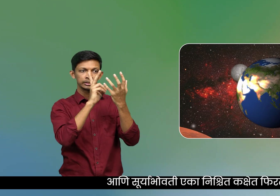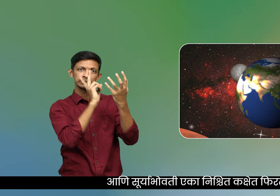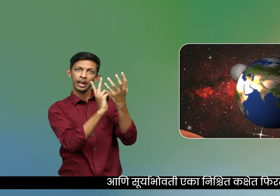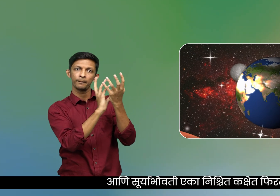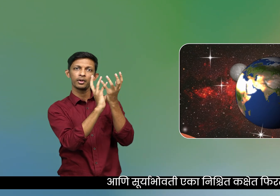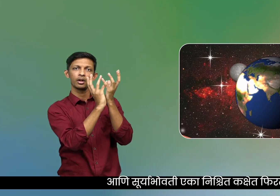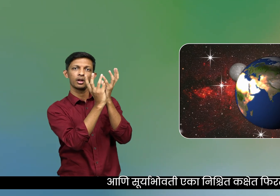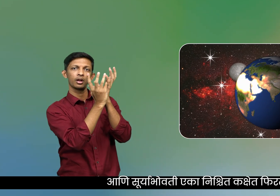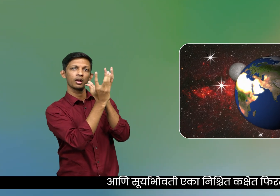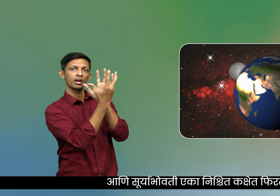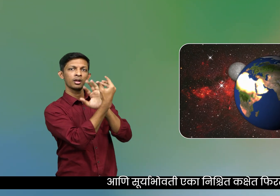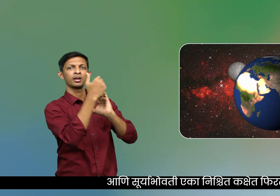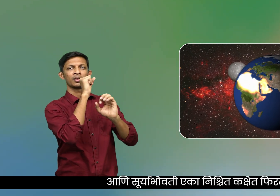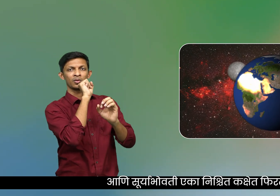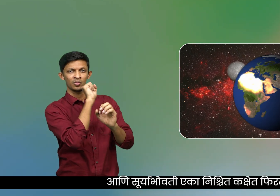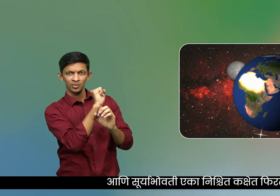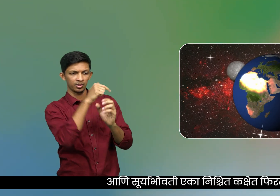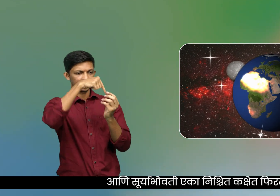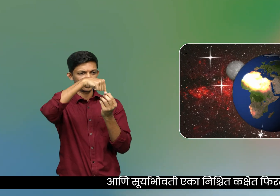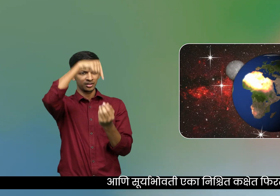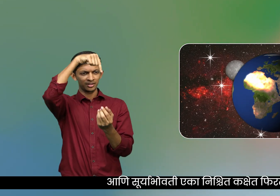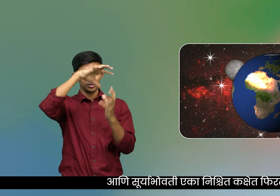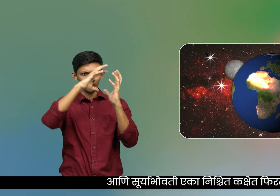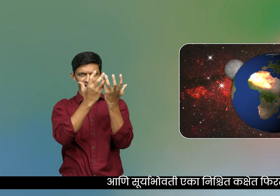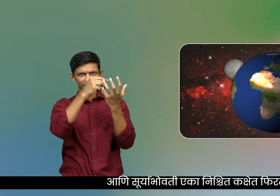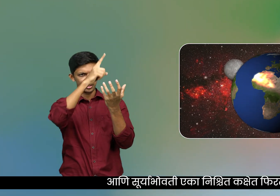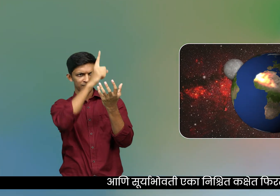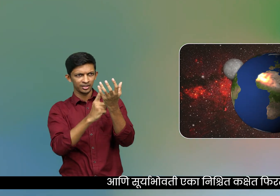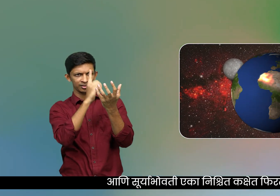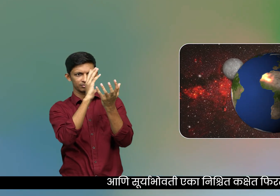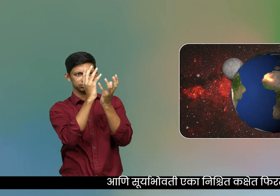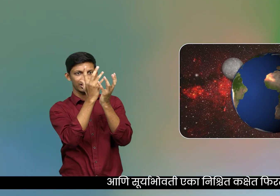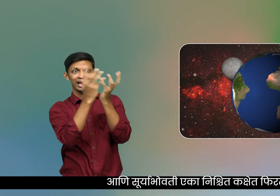आणि सूर्याभोवती एका निश्चित कक्षेत फिरते.